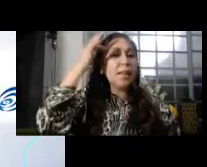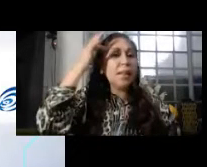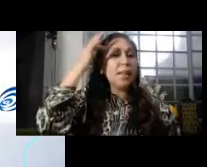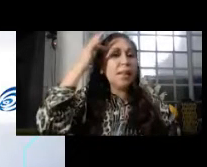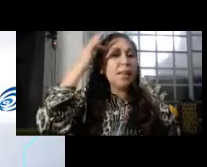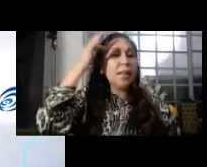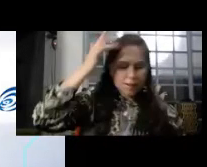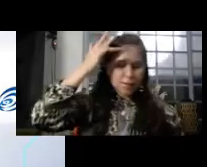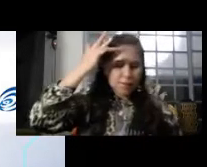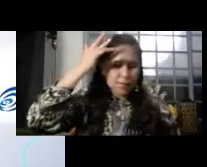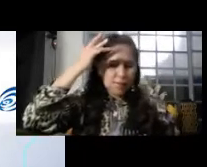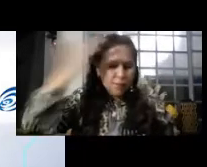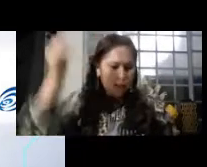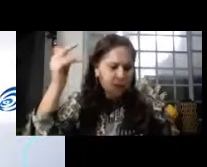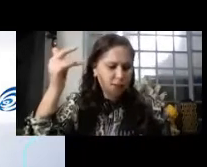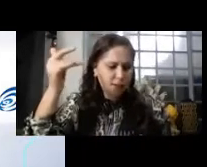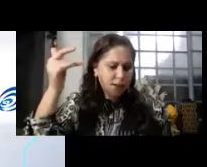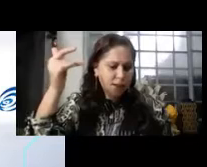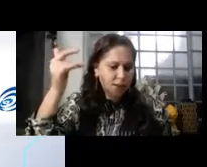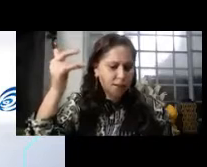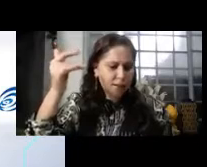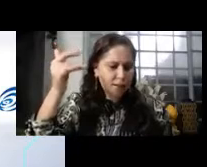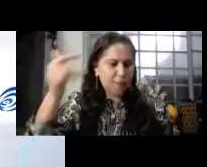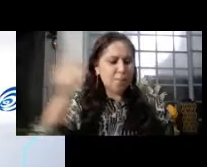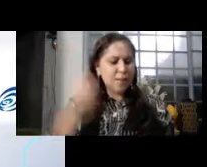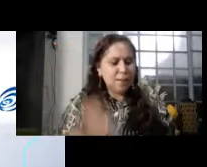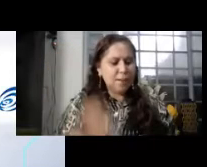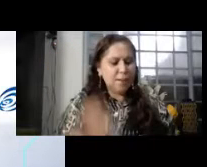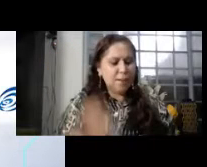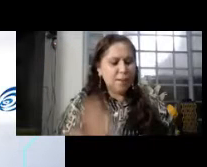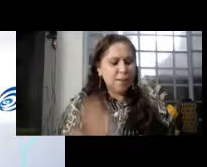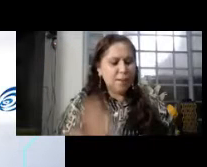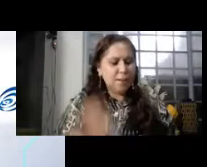ser amanhã. Não é esse. Amanhã.